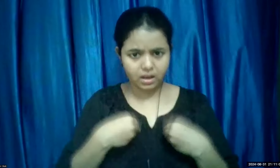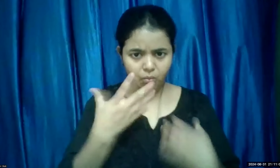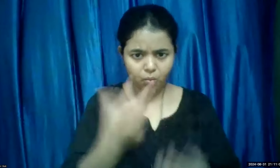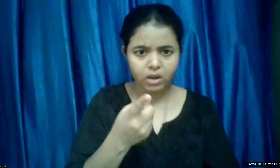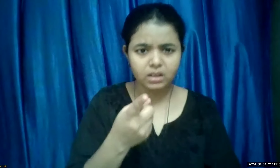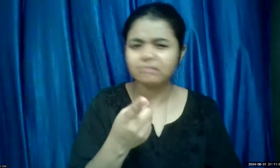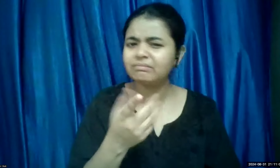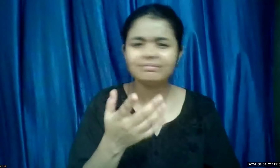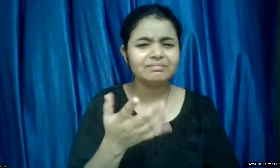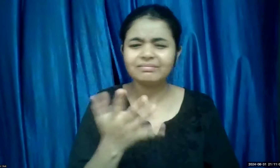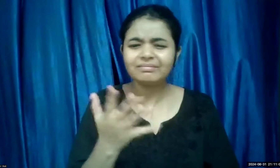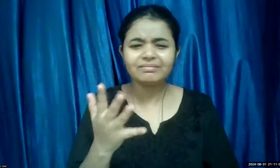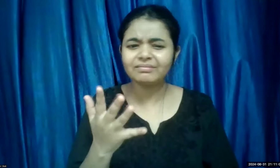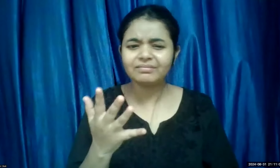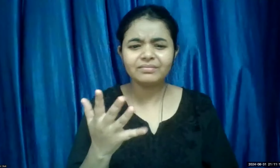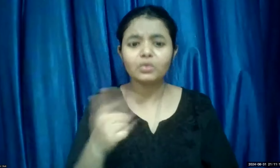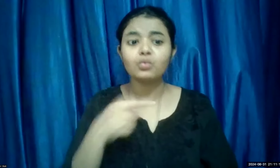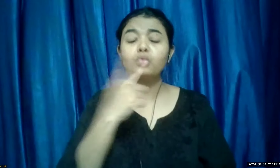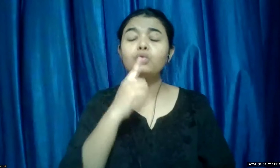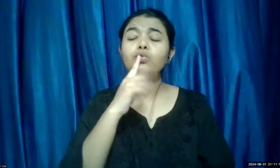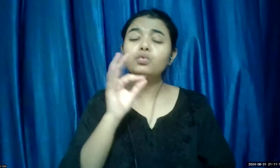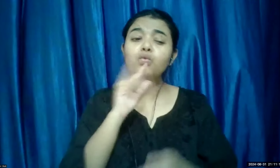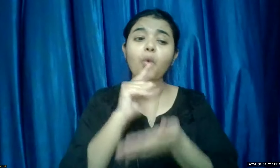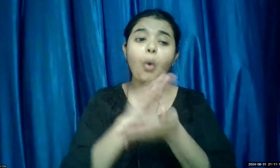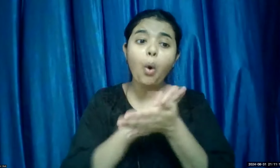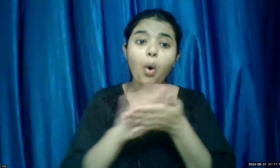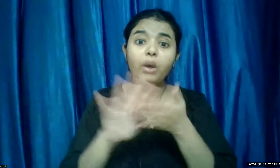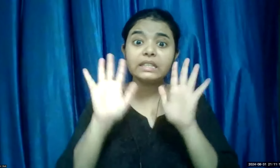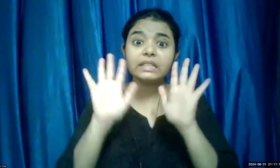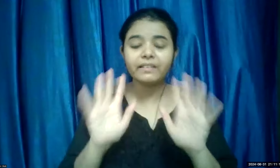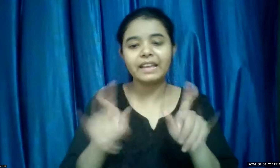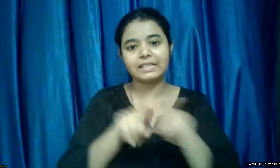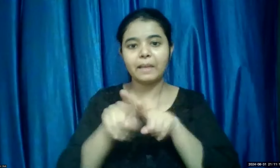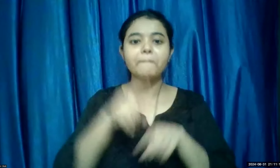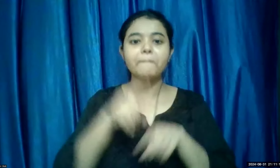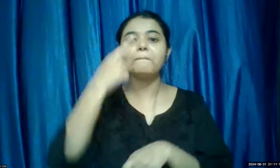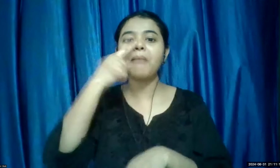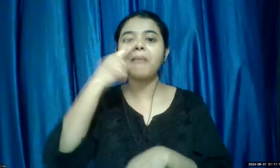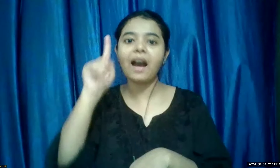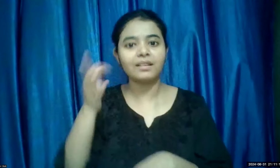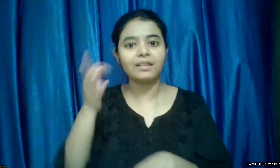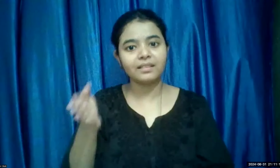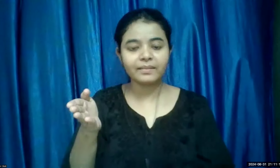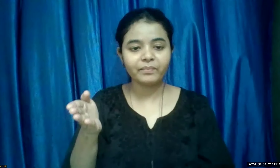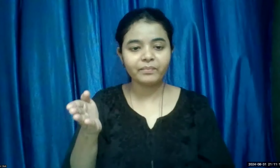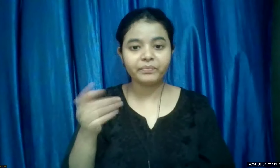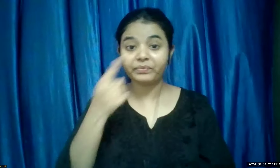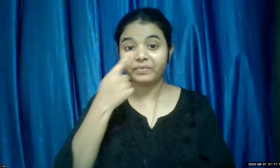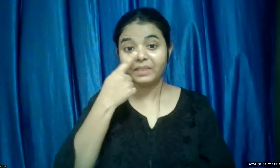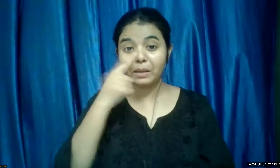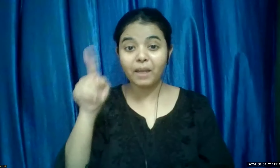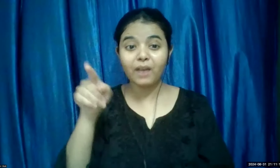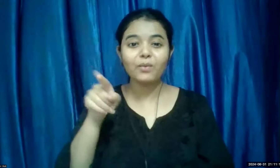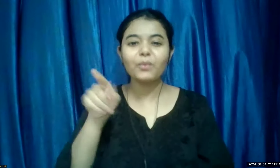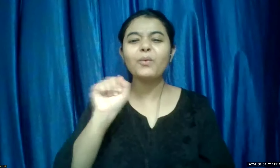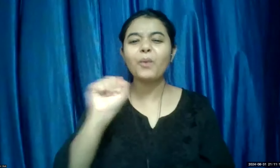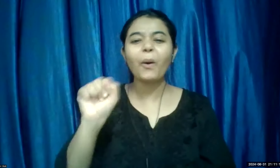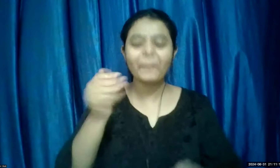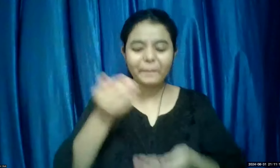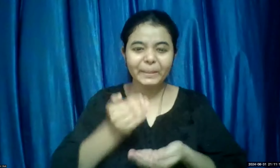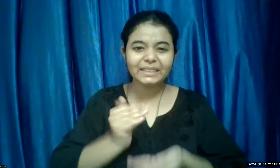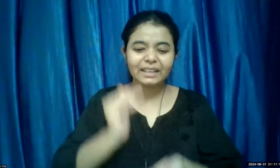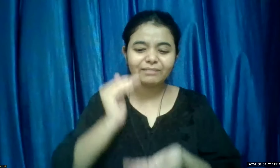कभी भी बदले में कुछ नहीं चाहता। जैसे एक माँ होती है, वो जब बचपन में उसका बच्चा